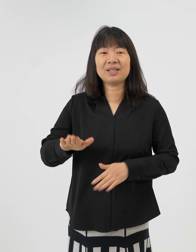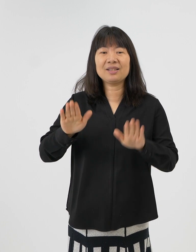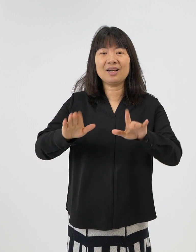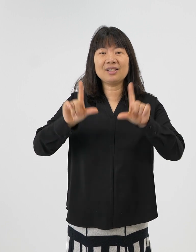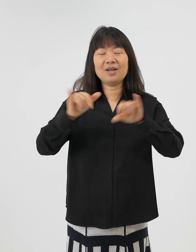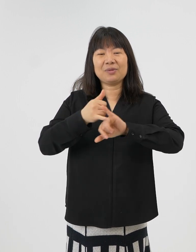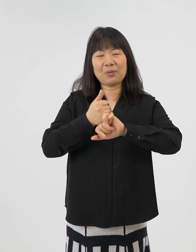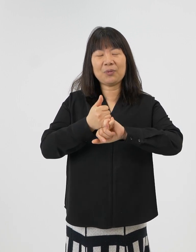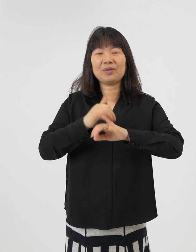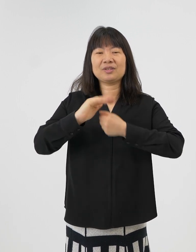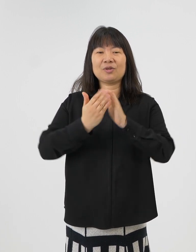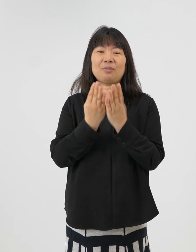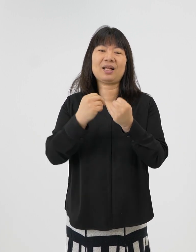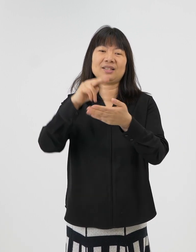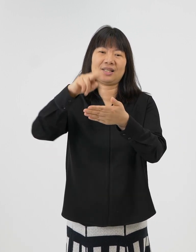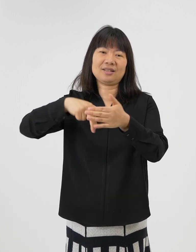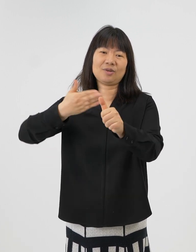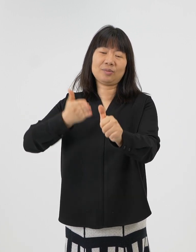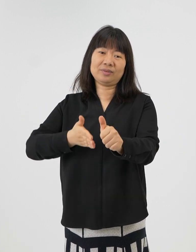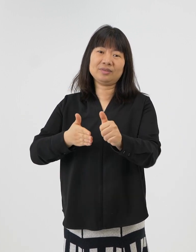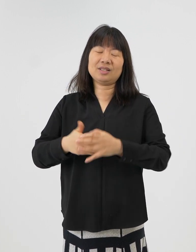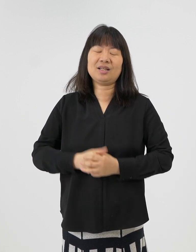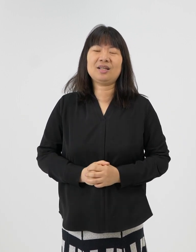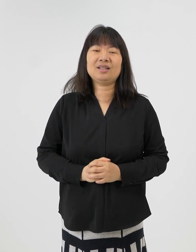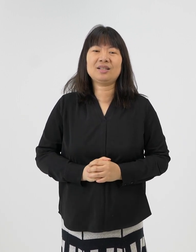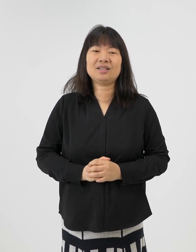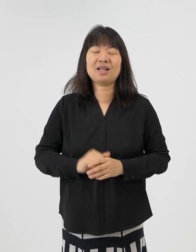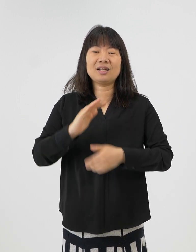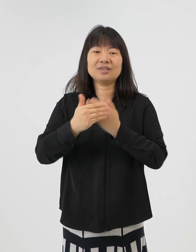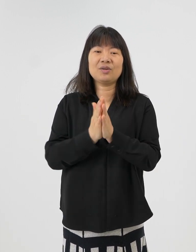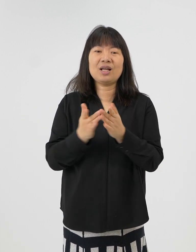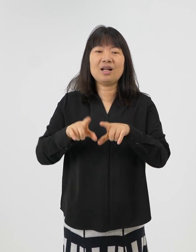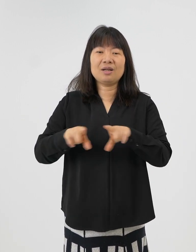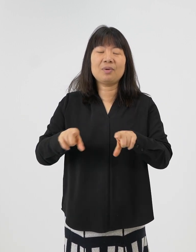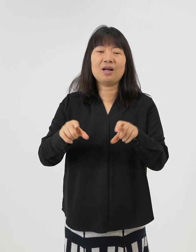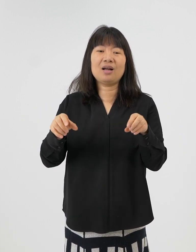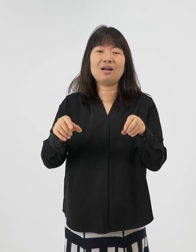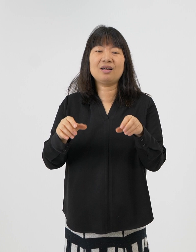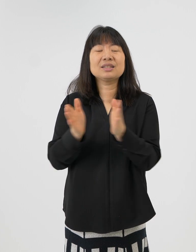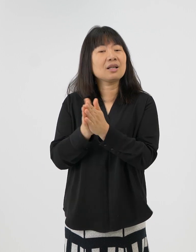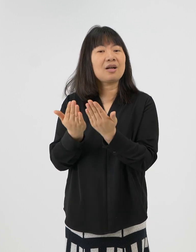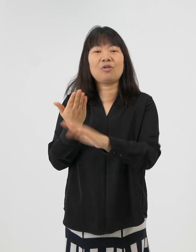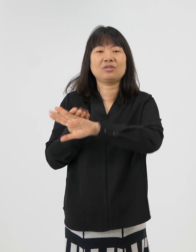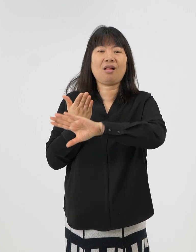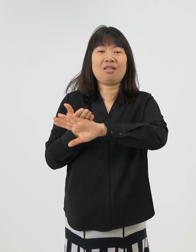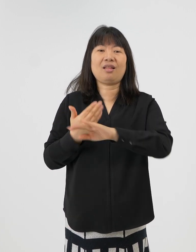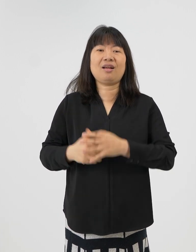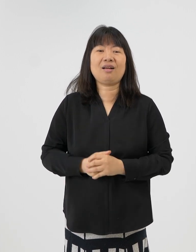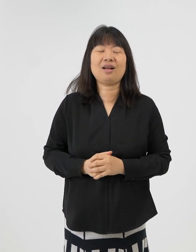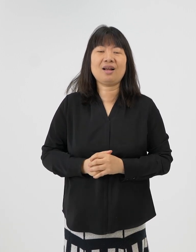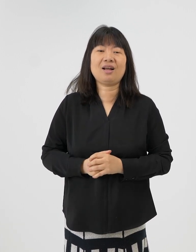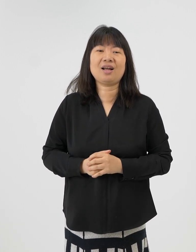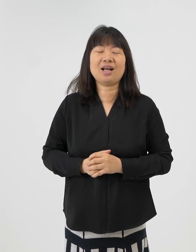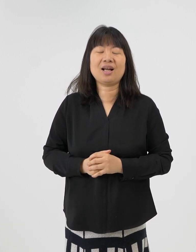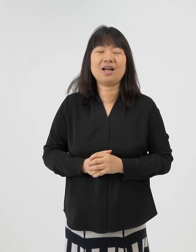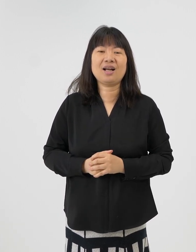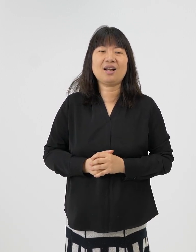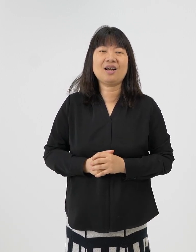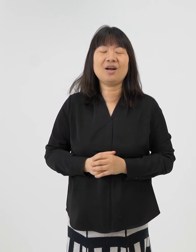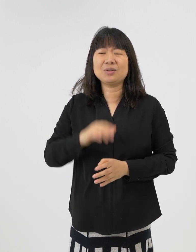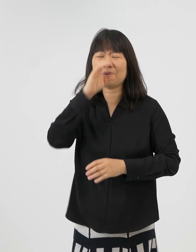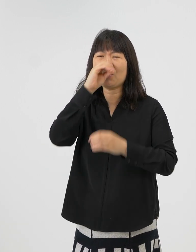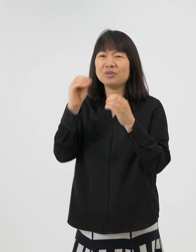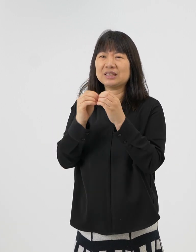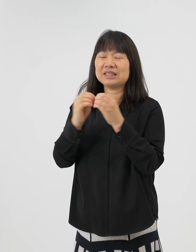성경을 좀 많이 읽어서 이 성경은 일반 소설하고 달라요. 소설만 읽어도 인생이 바뀌는 사람들이 있잖아요. 좋은